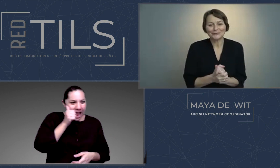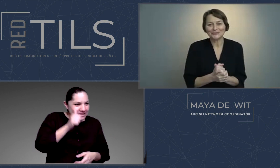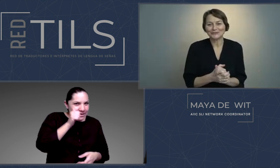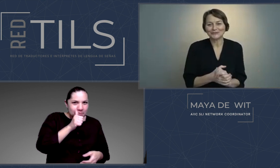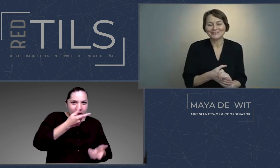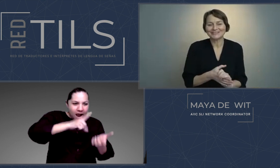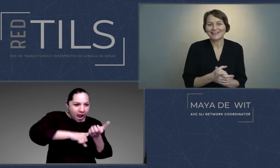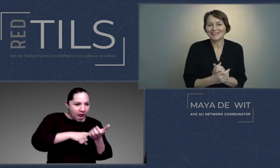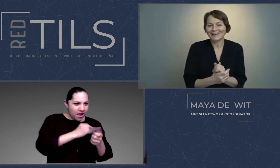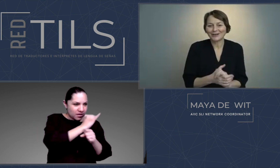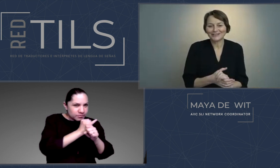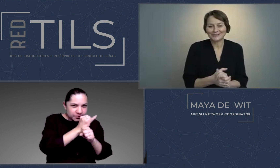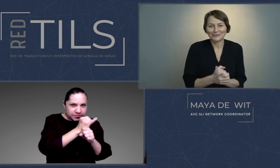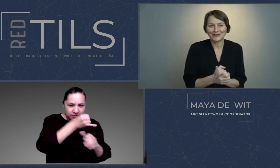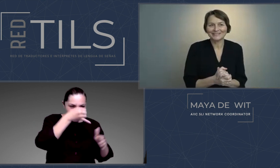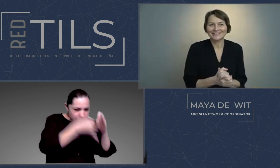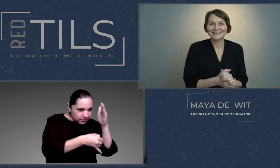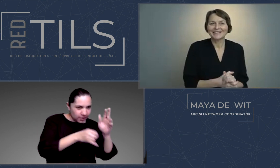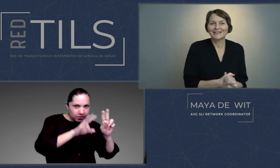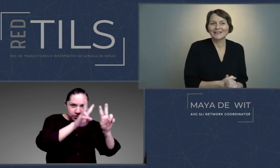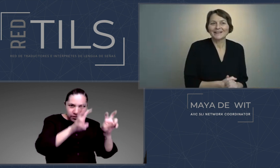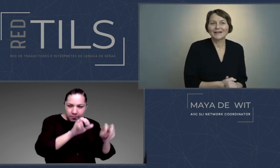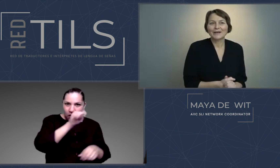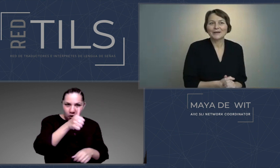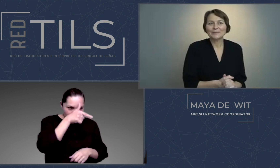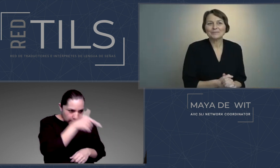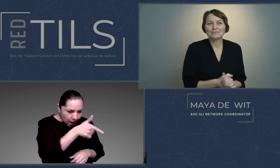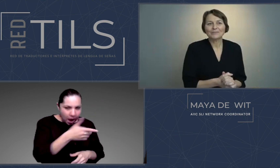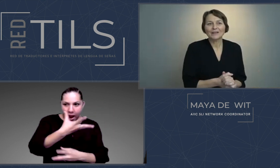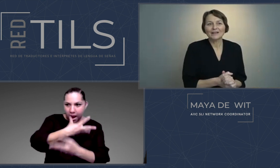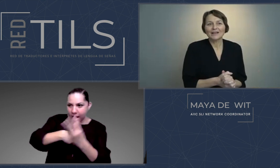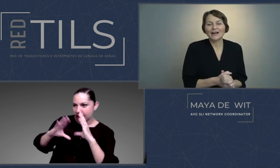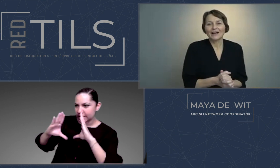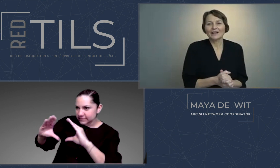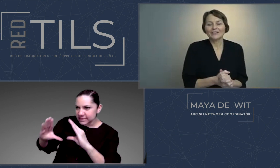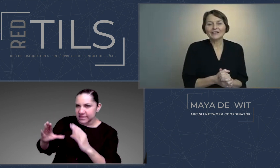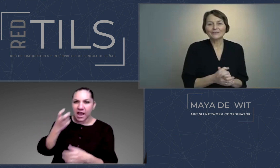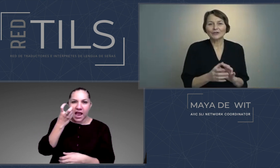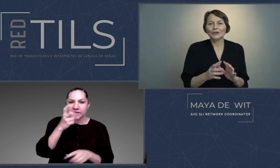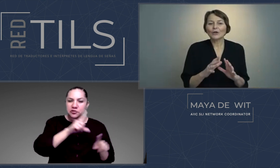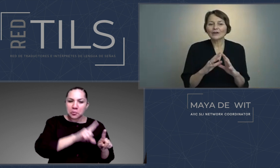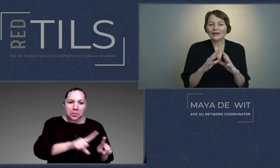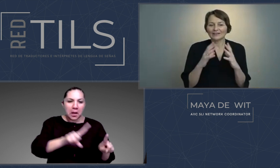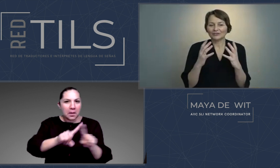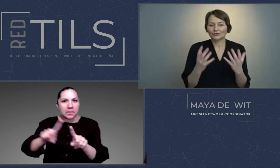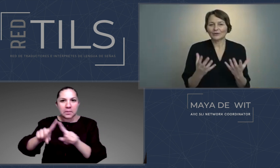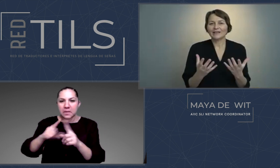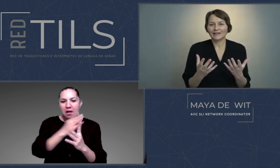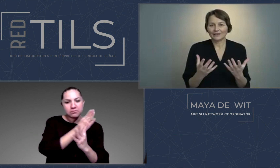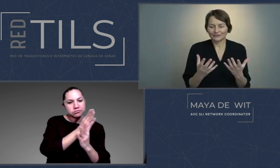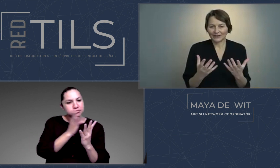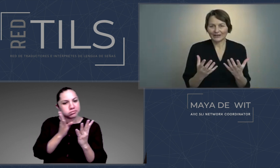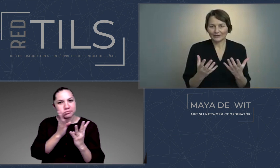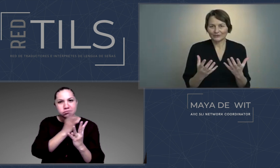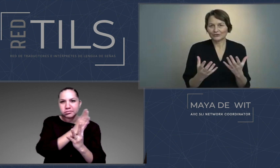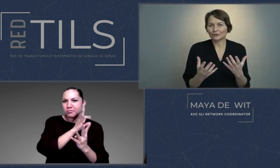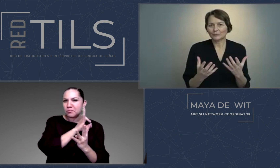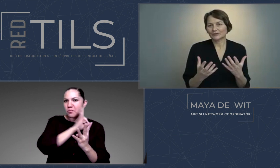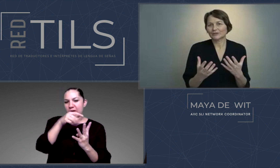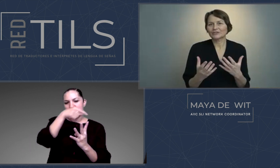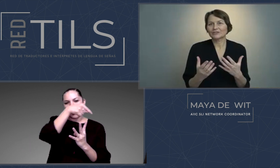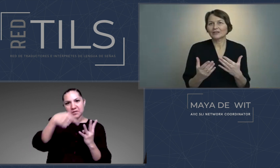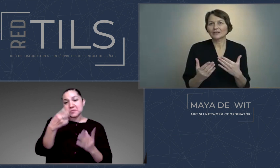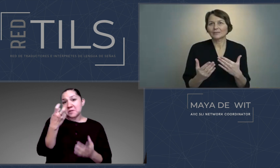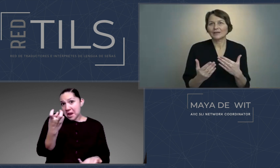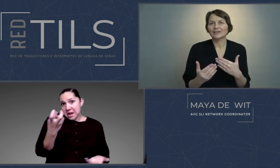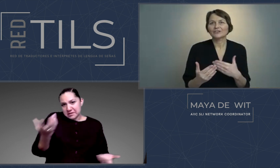Entonces, me parece que esta es una buena manera de alentarlos y de animarlos a que sigan